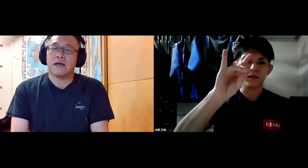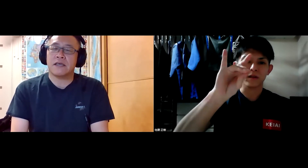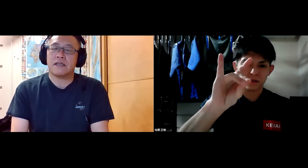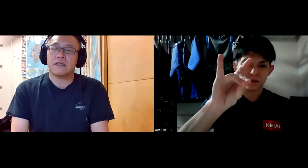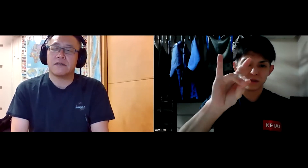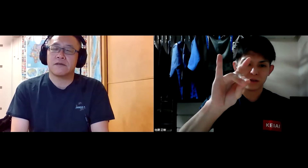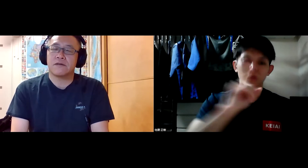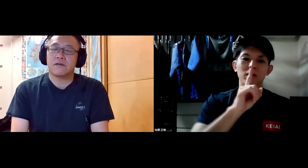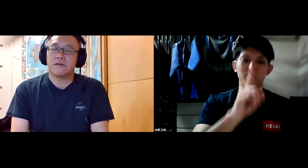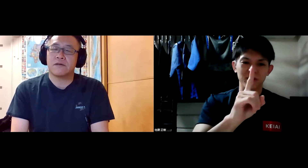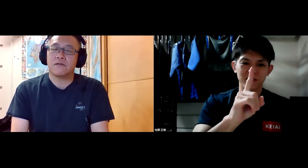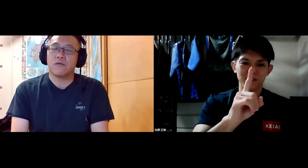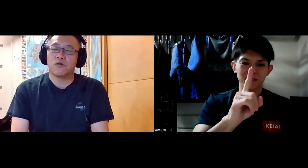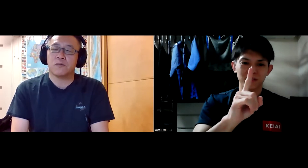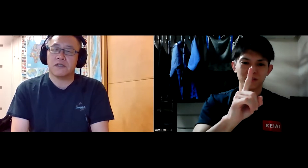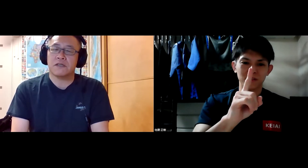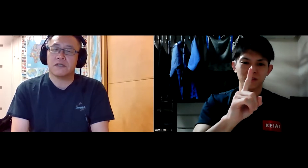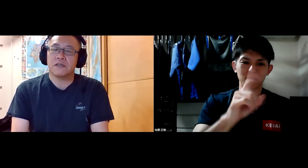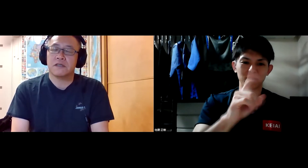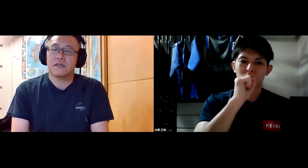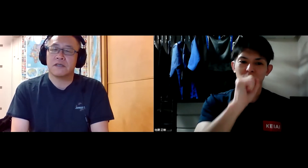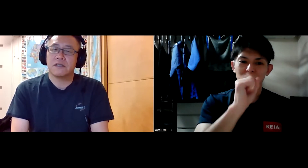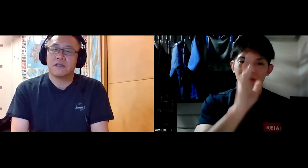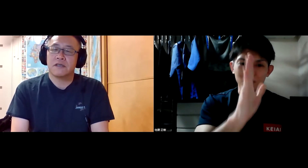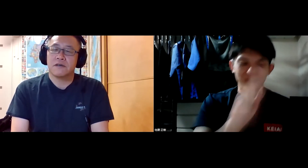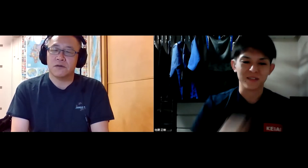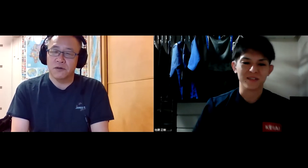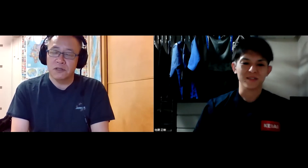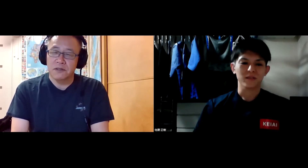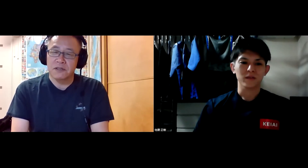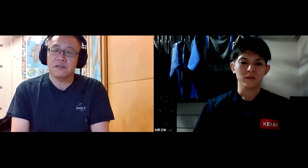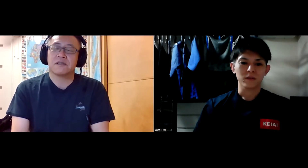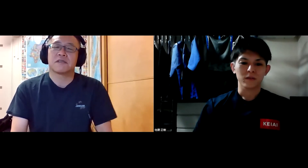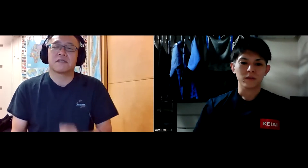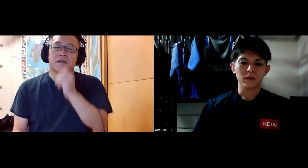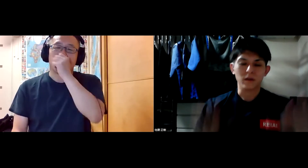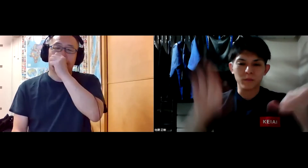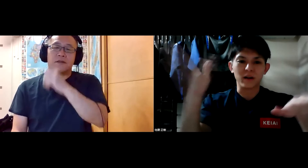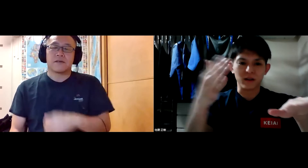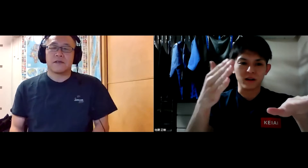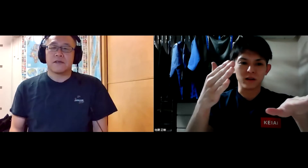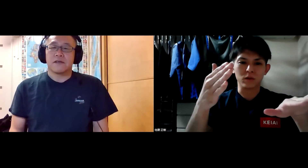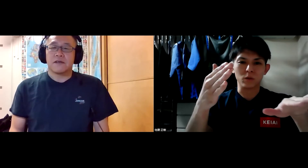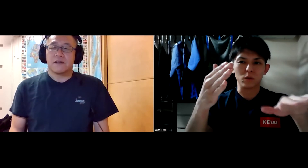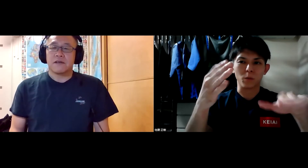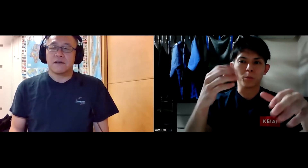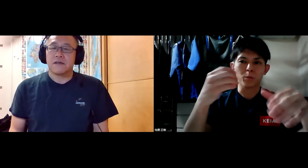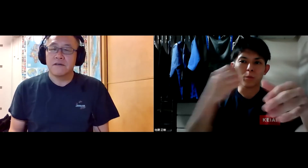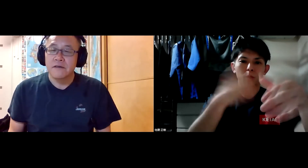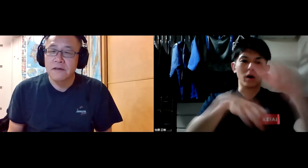正樹と申します。よろしくお願いします。